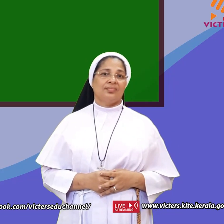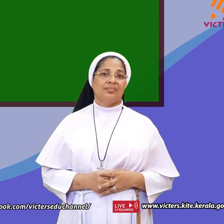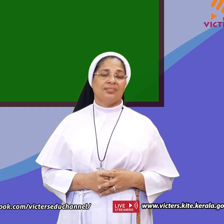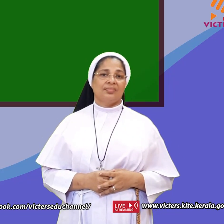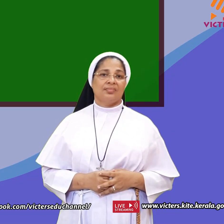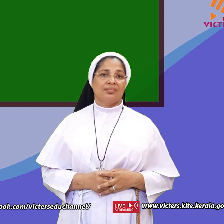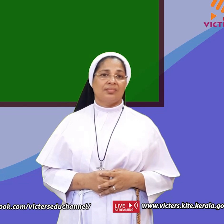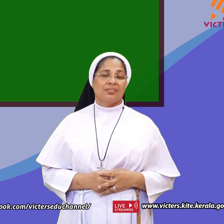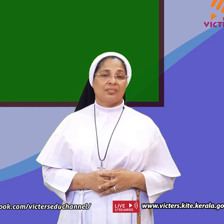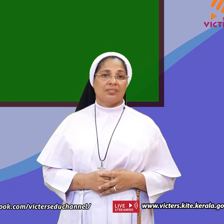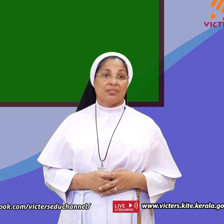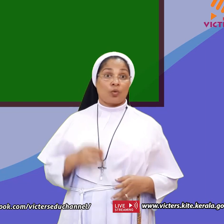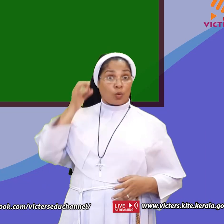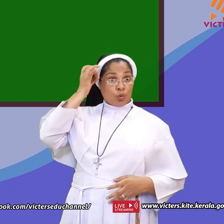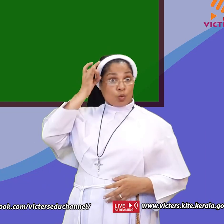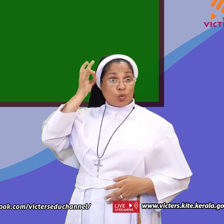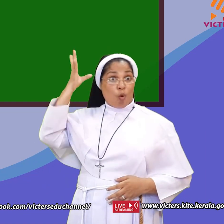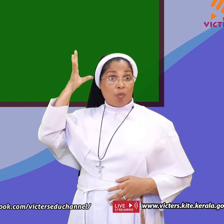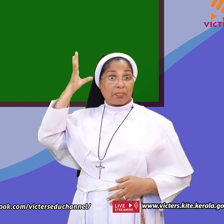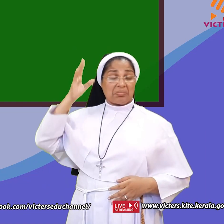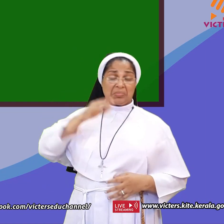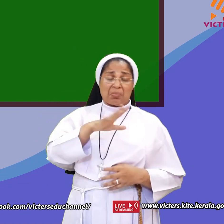ക്രോധം മനുഷ്യനിൽ അനേക പ്രശ്നങ്ങൾക്ക് കാരണമാകുന്നു.